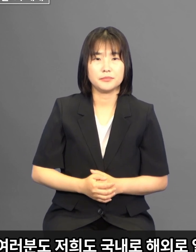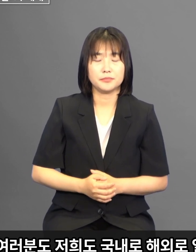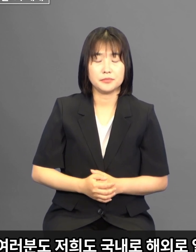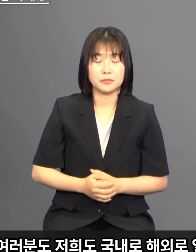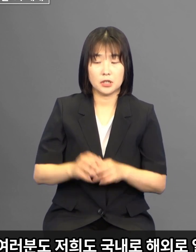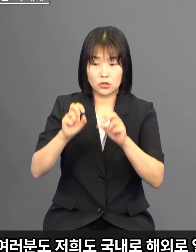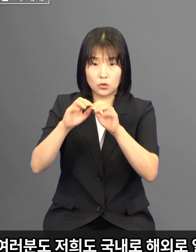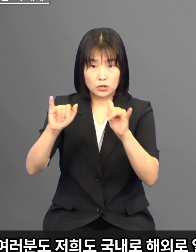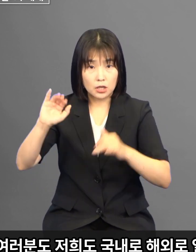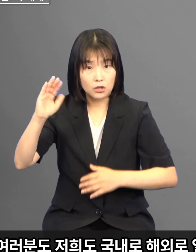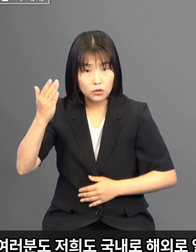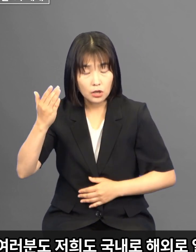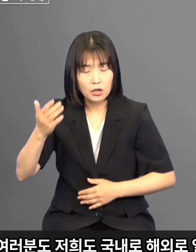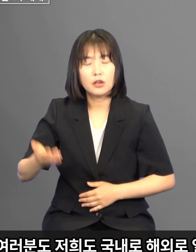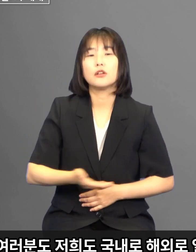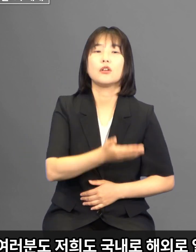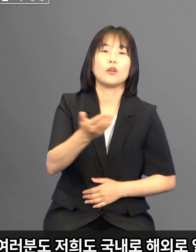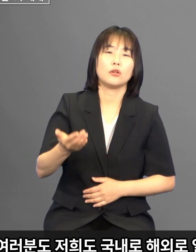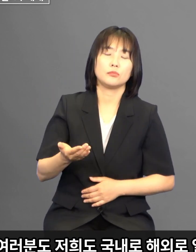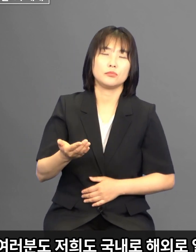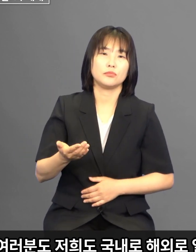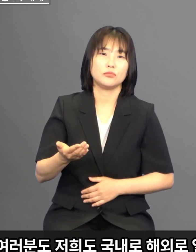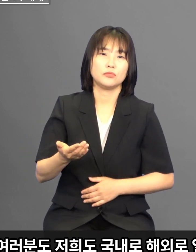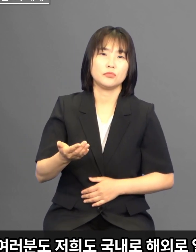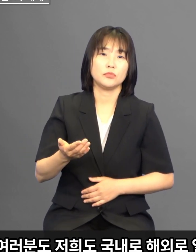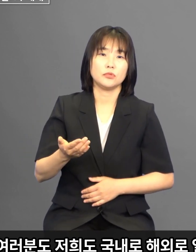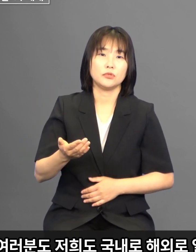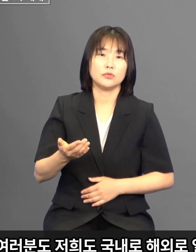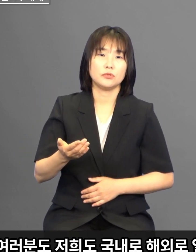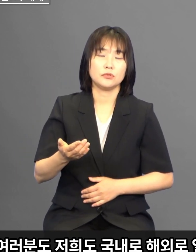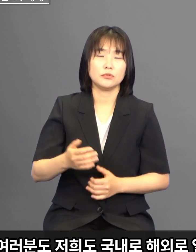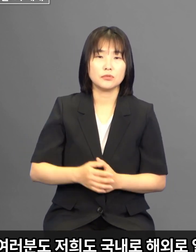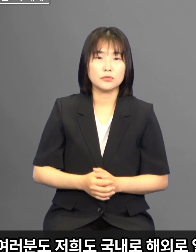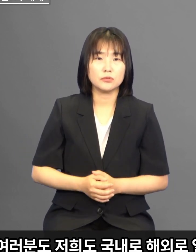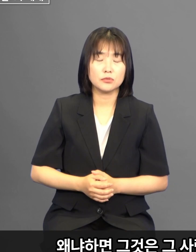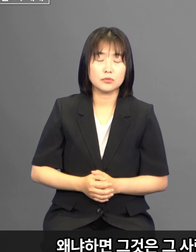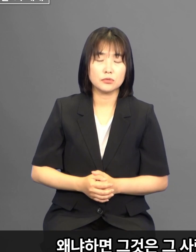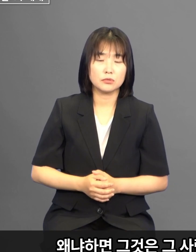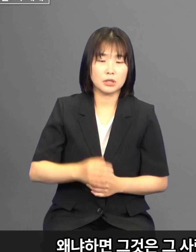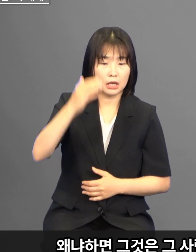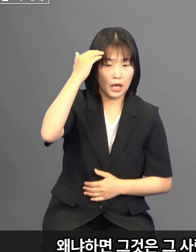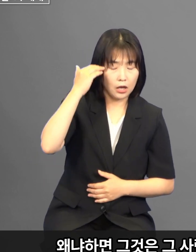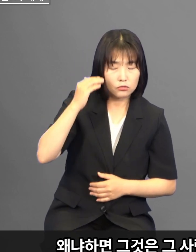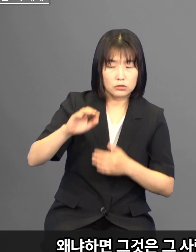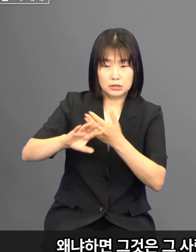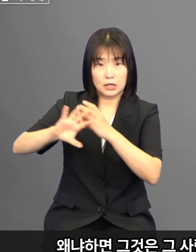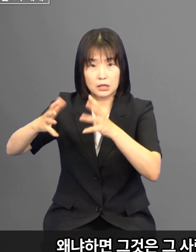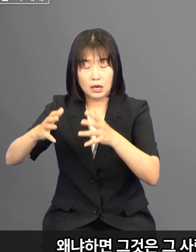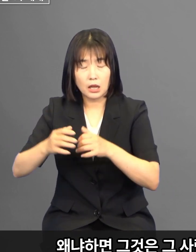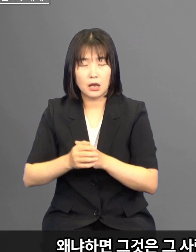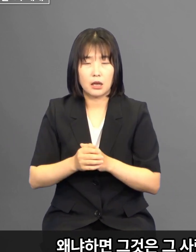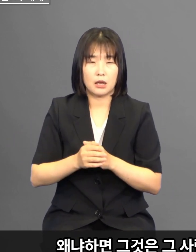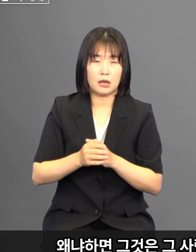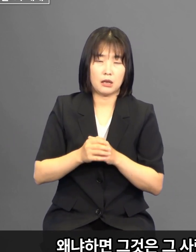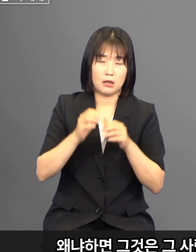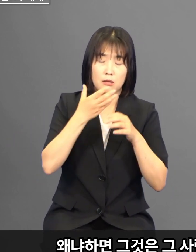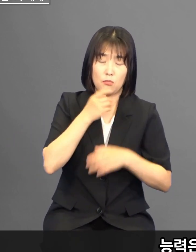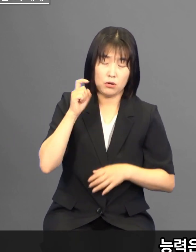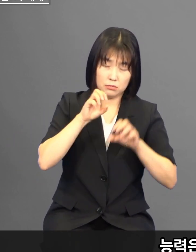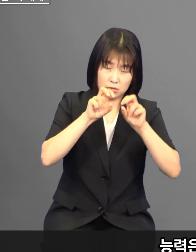여러분도 저희도 국내로 해외로 얼마든지 광야에 외치는 소리가 될 수 있어요. 왜냐하면 그것은 그 사람의 능력이 달려있는 게